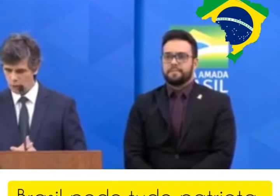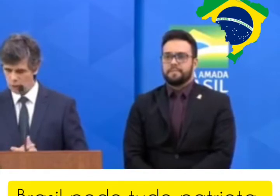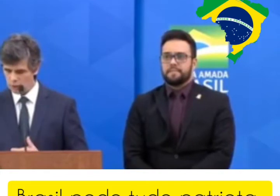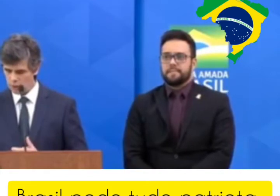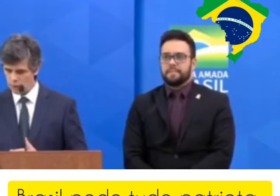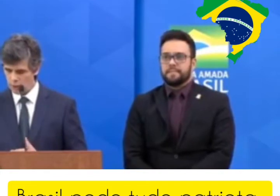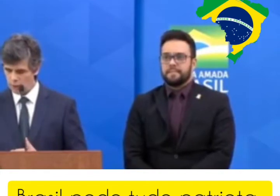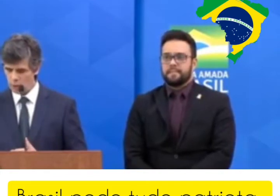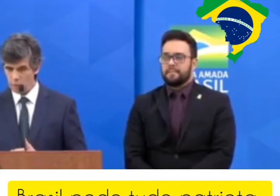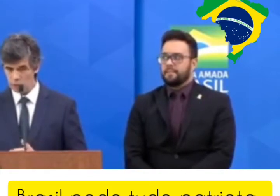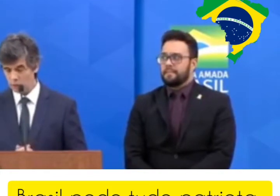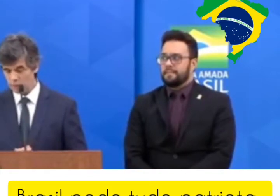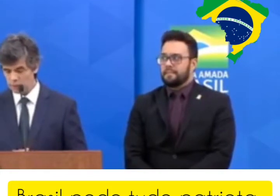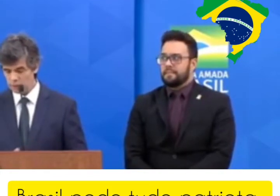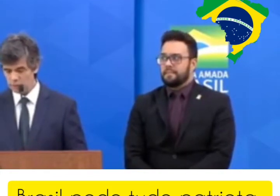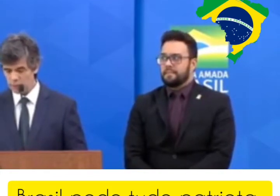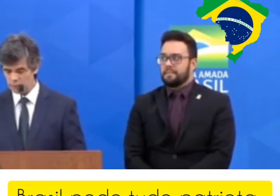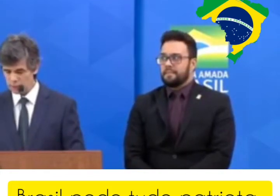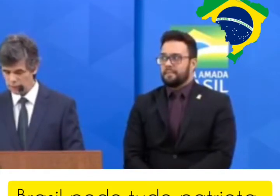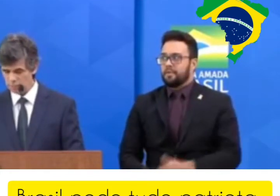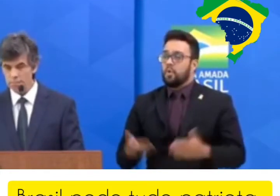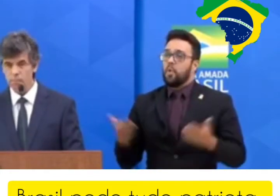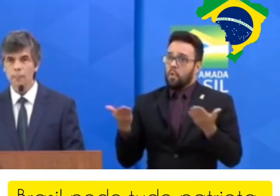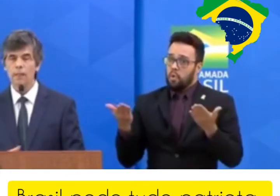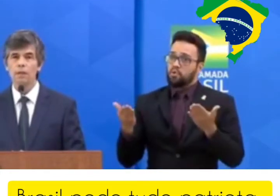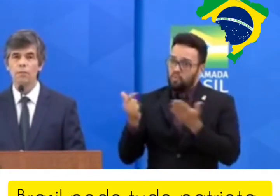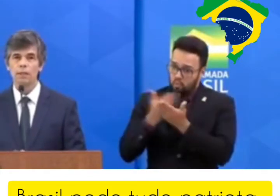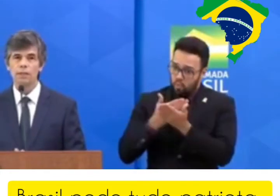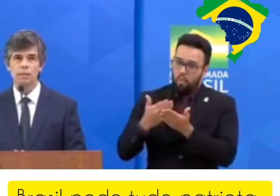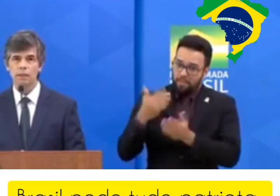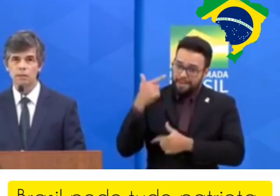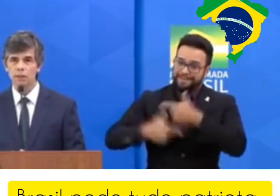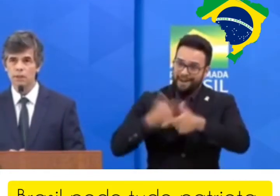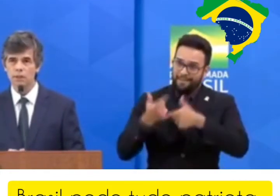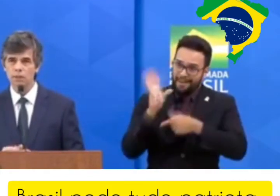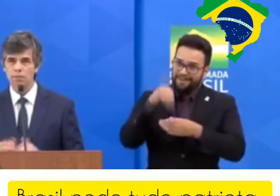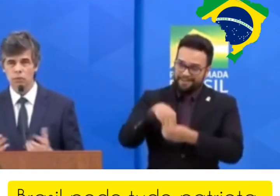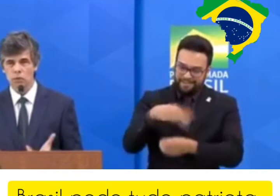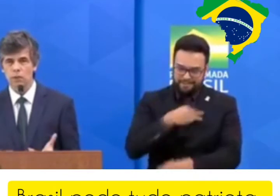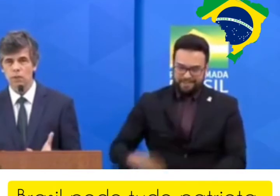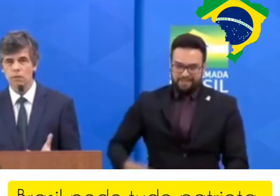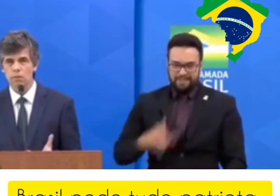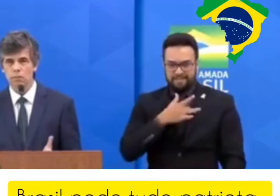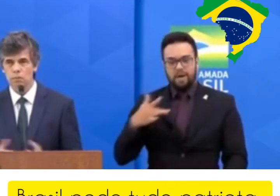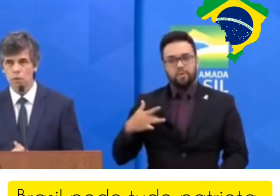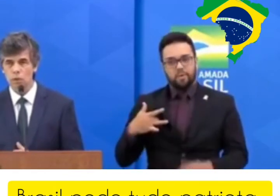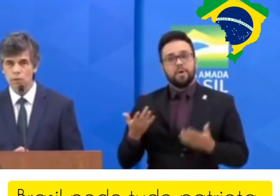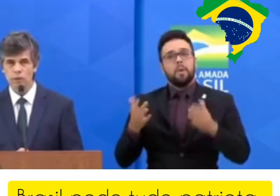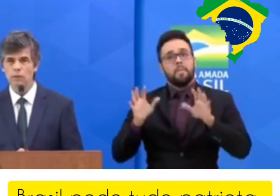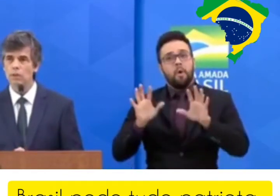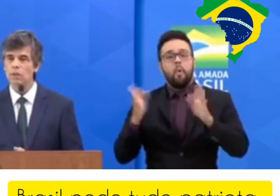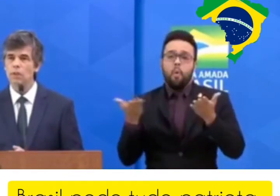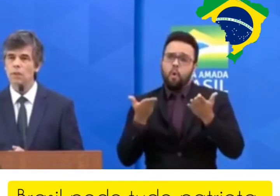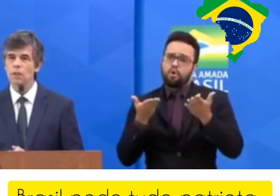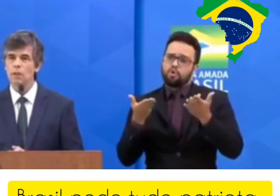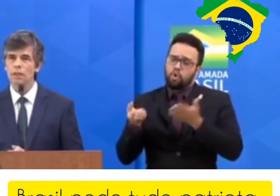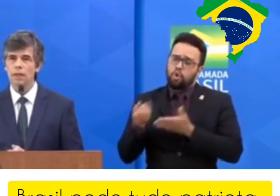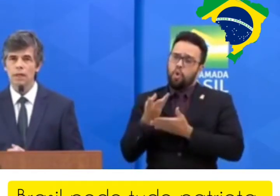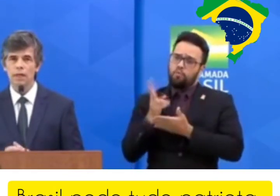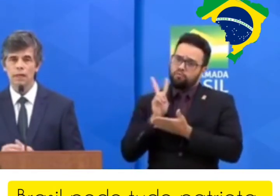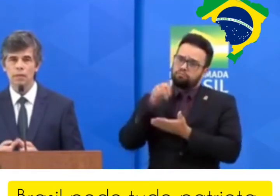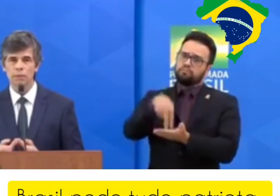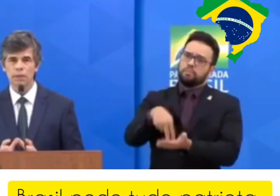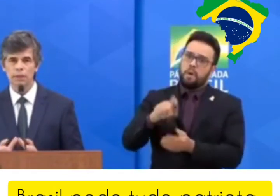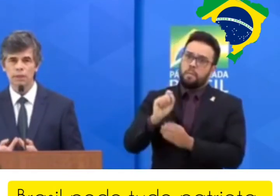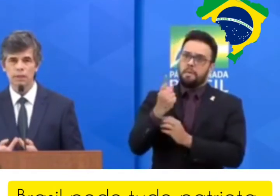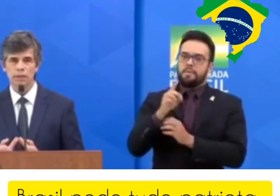Na verdade, hoje, eu começo as minhas atividades aqui, e basicamente o que a gente estou chegando hoje, e a